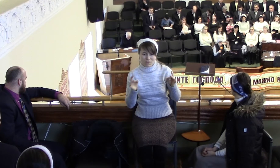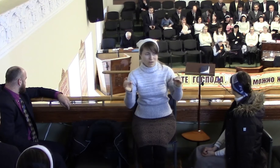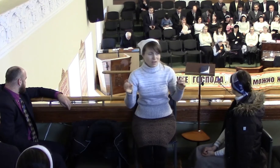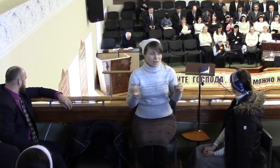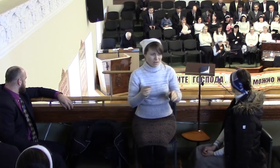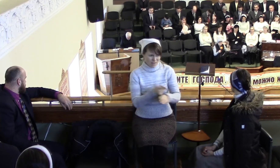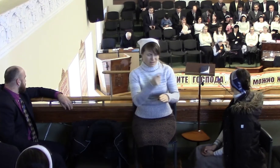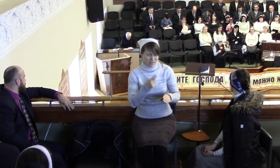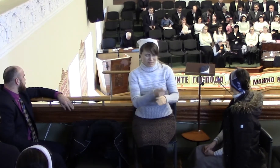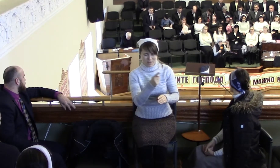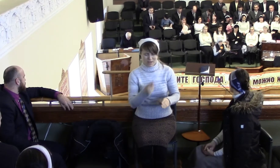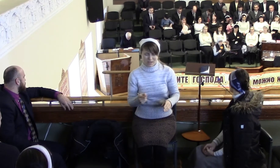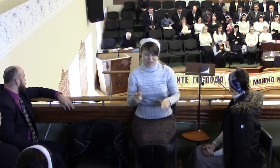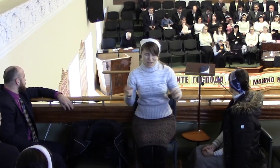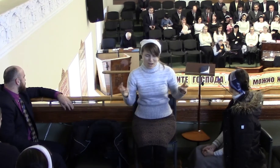огни.